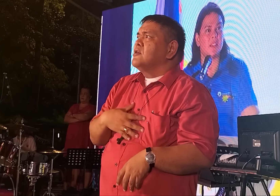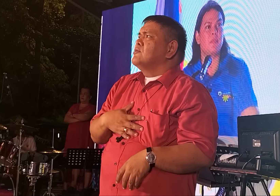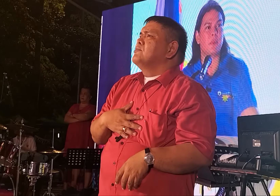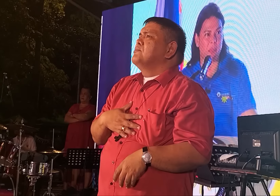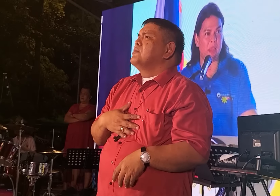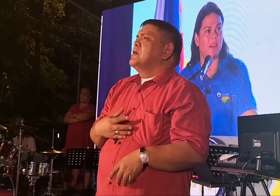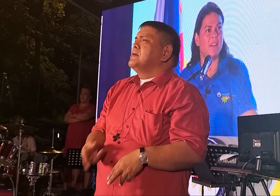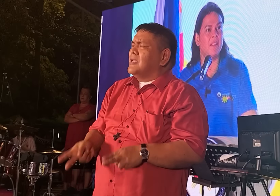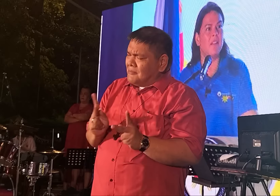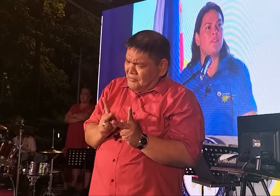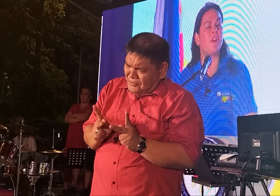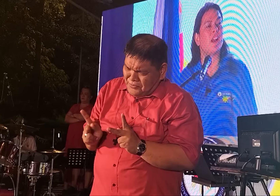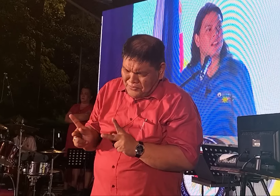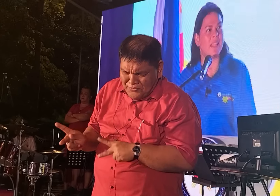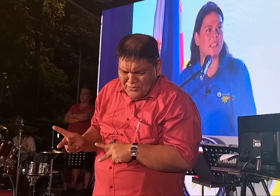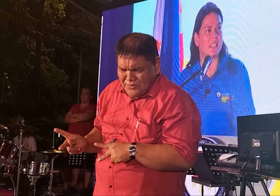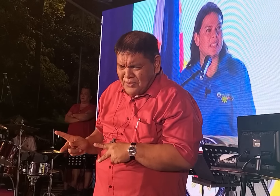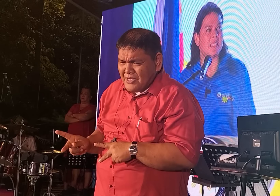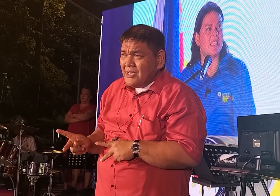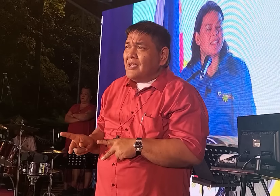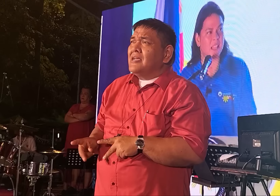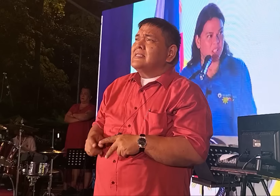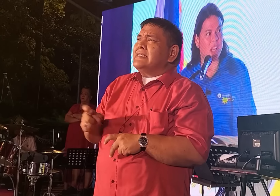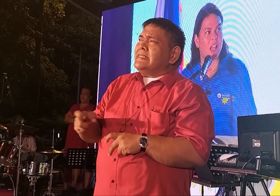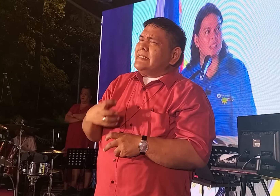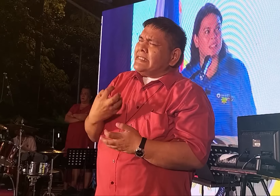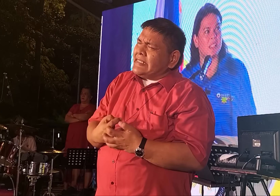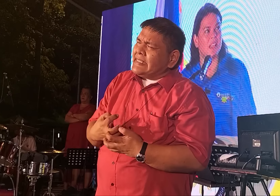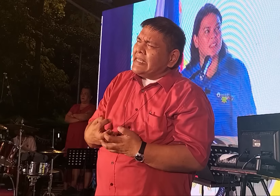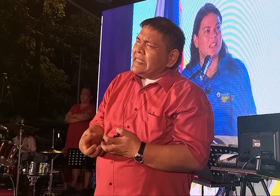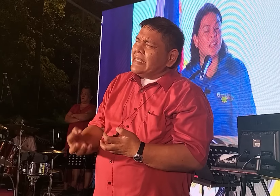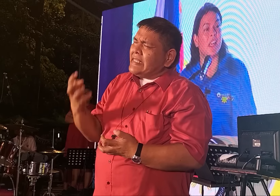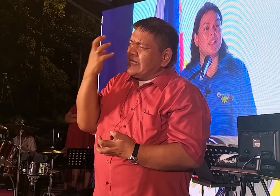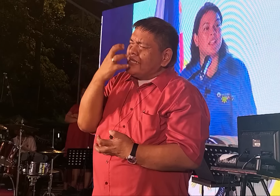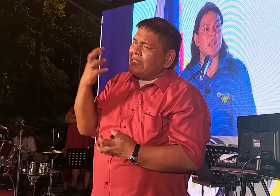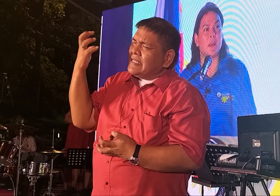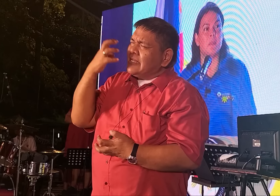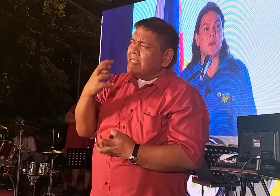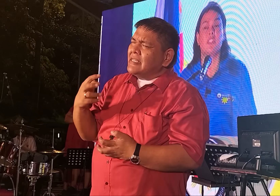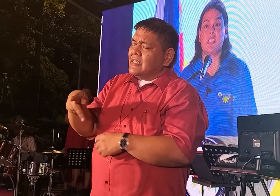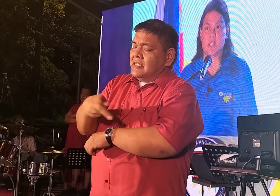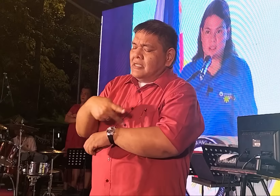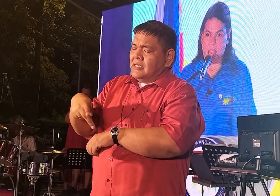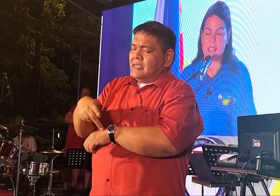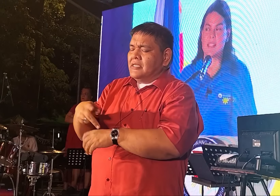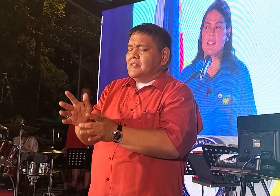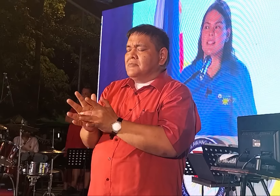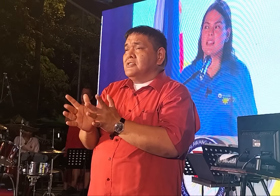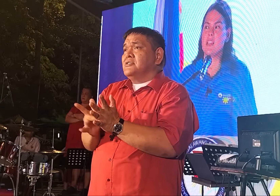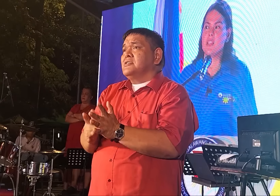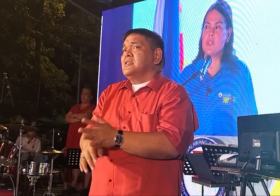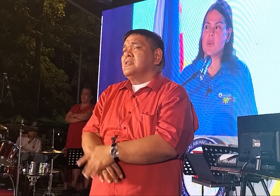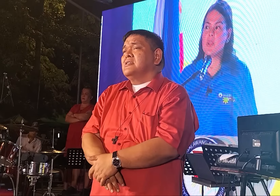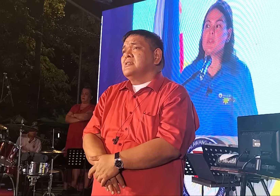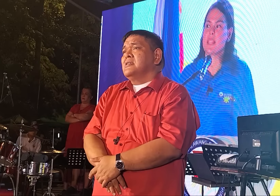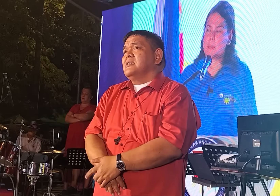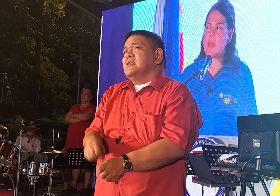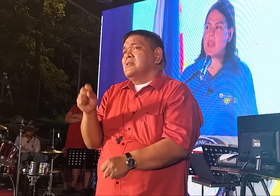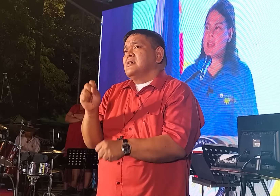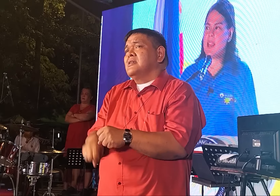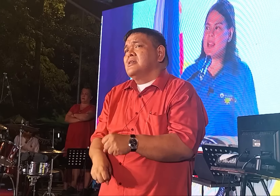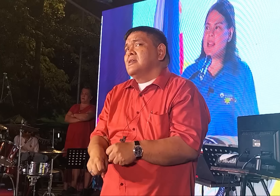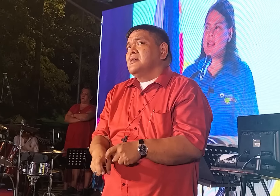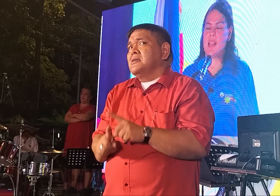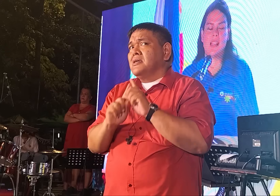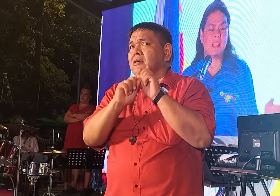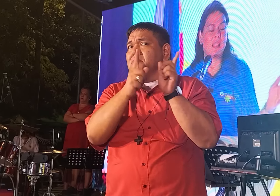not prepared for a crisis such as the Kingdom of Jesus Christ. So anong